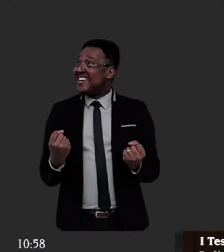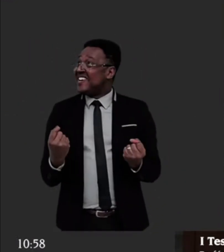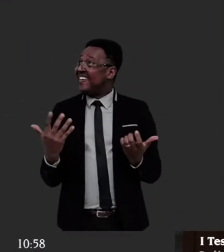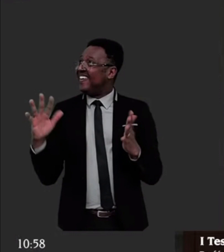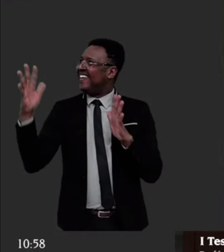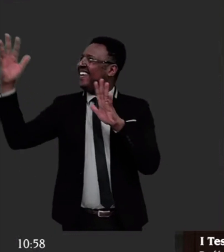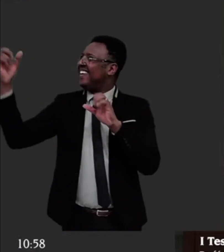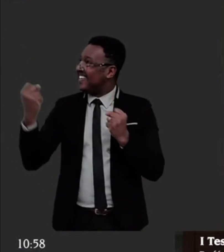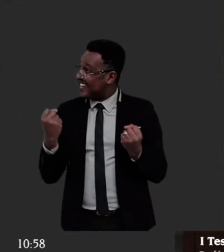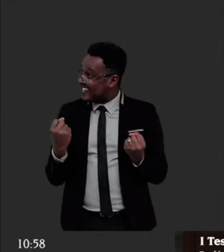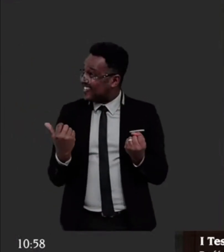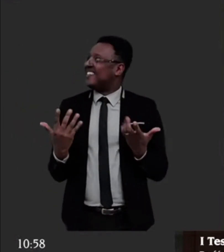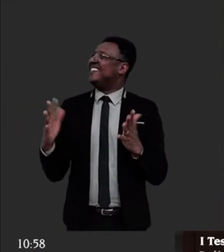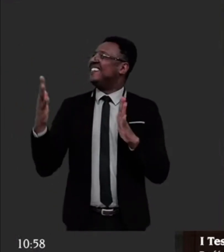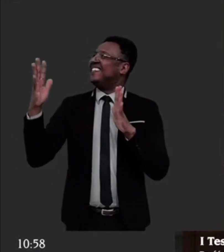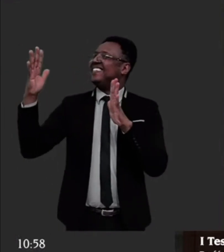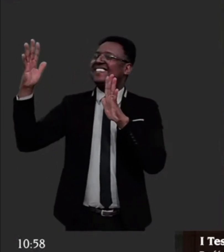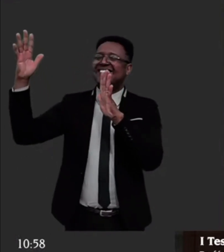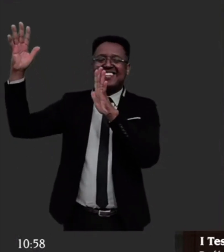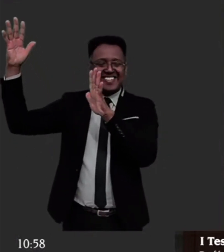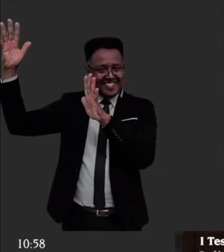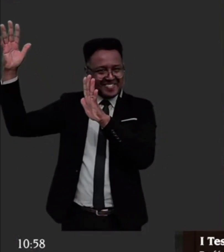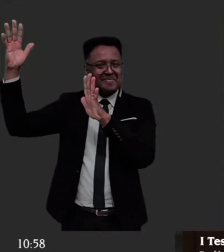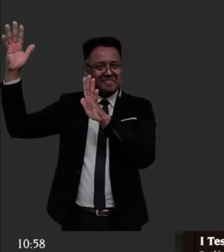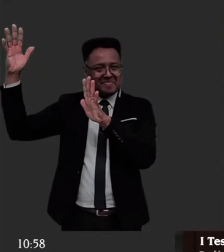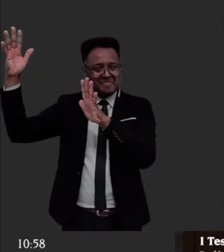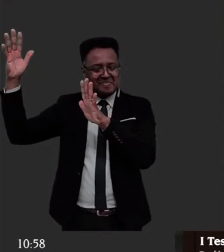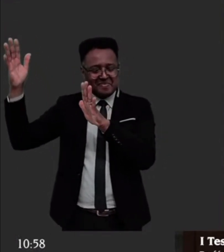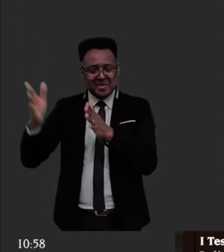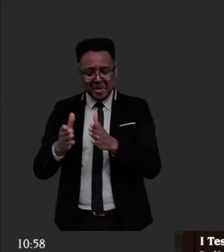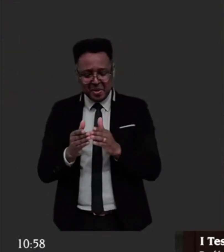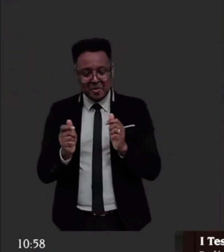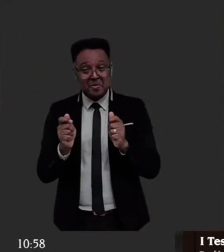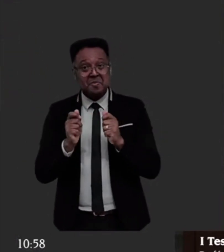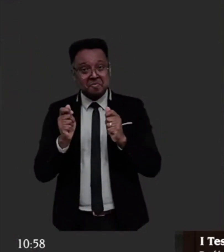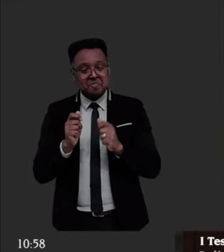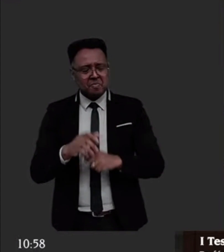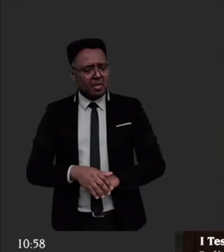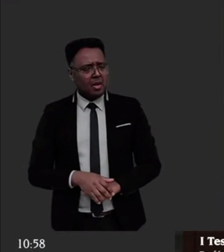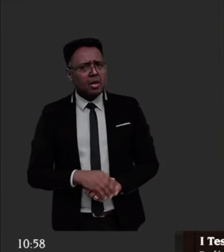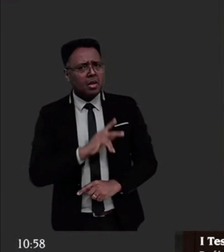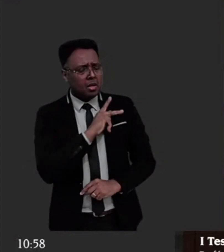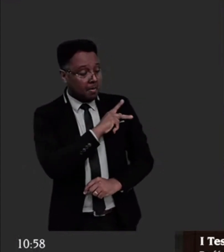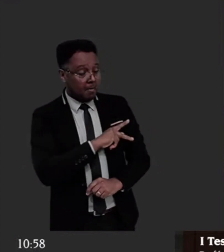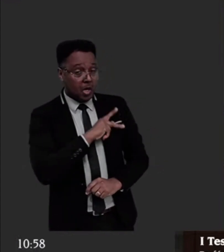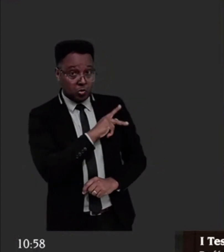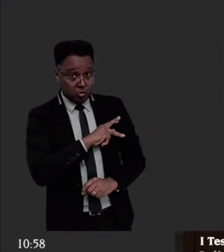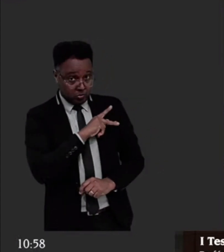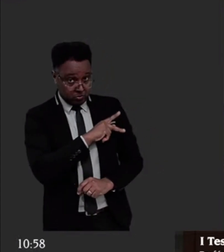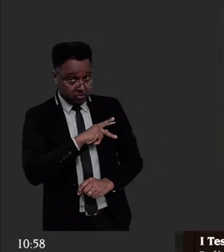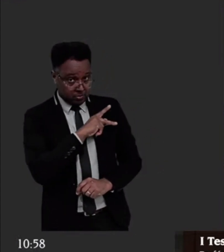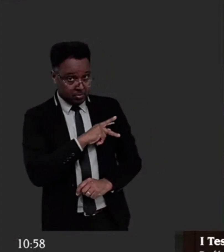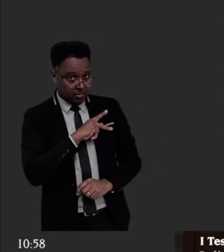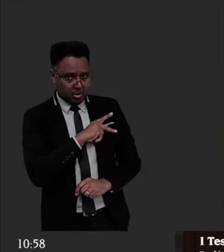Deus, queridos. Então Paulo ficou contente e dava graças a Deus por